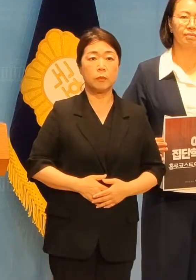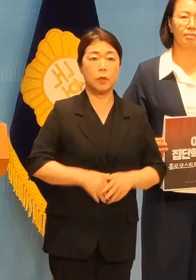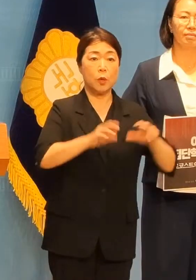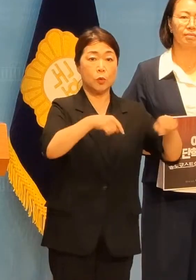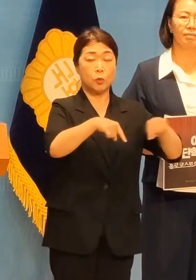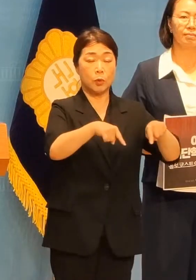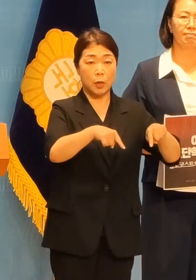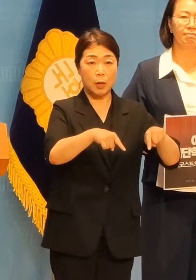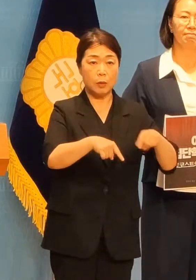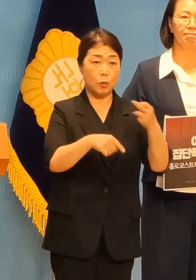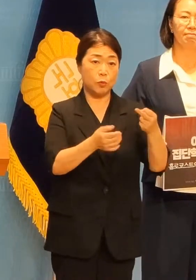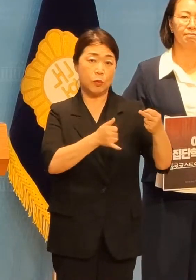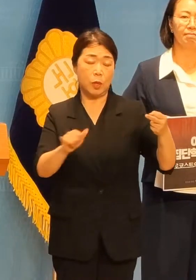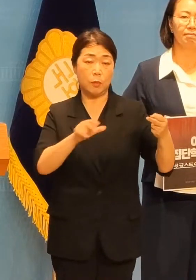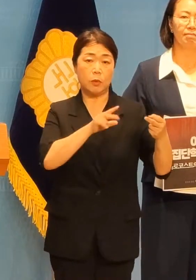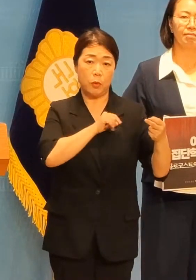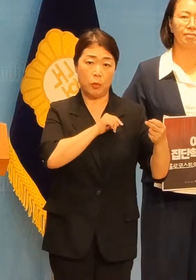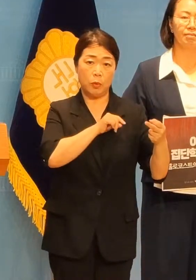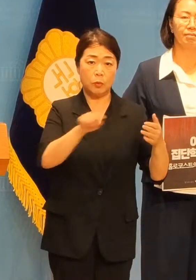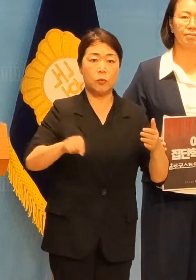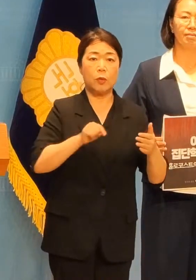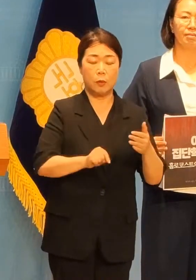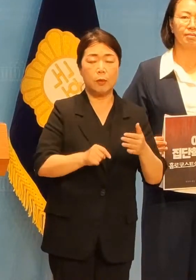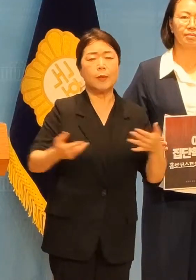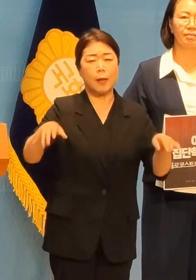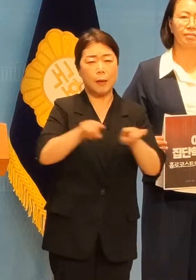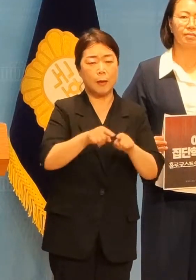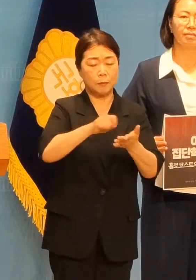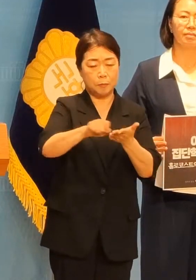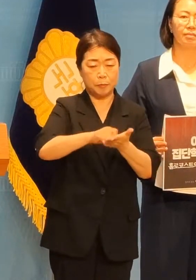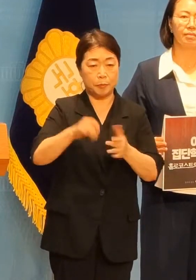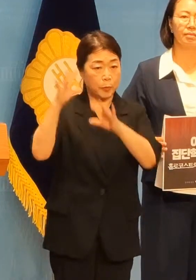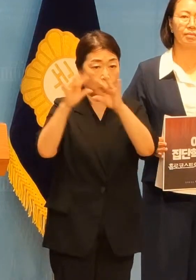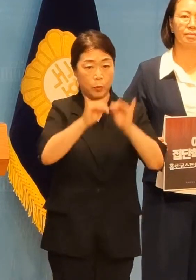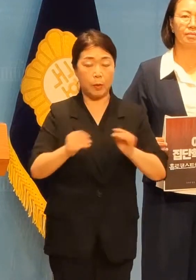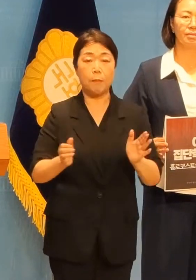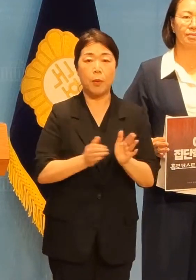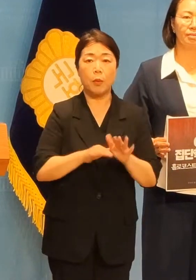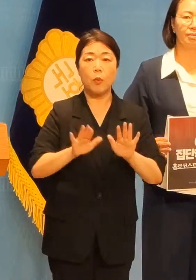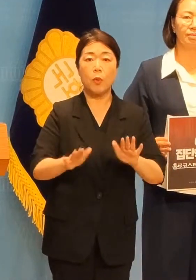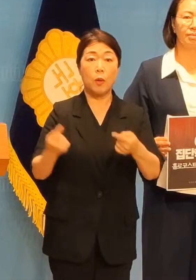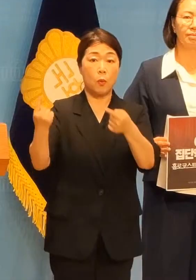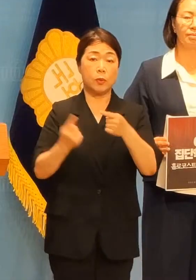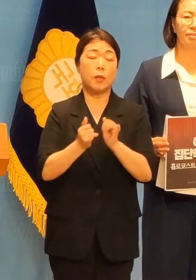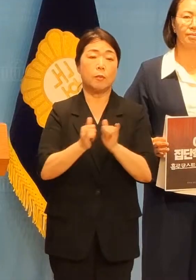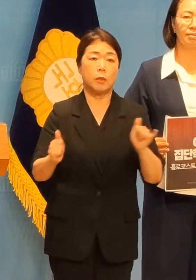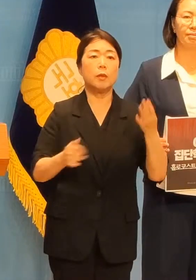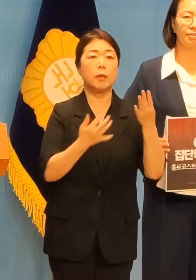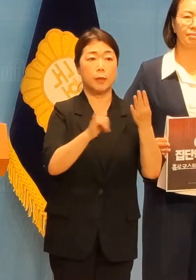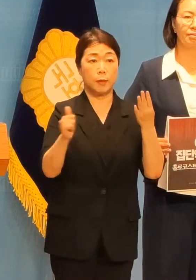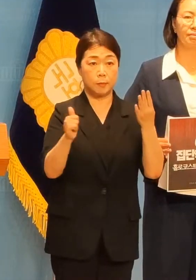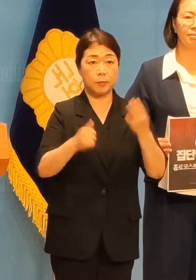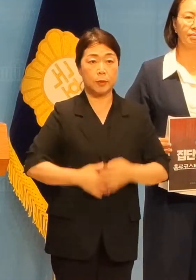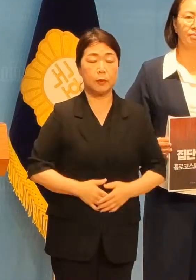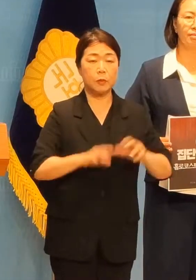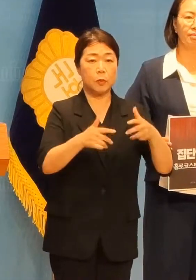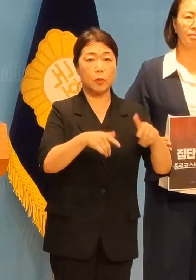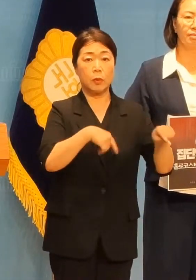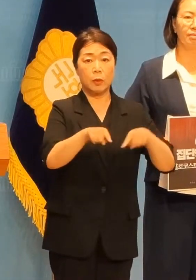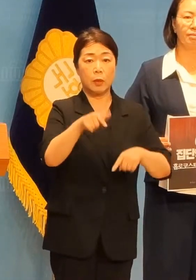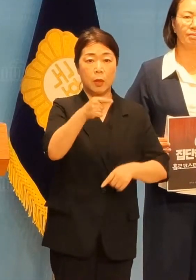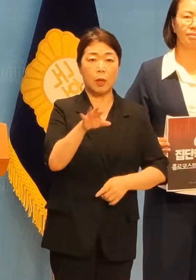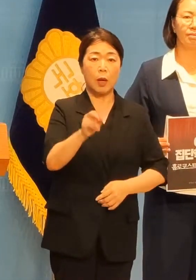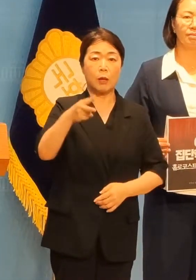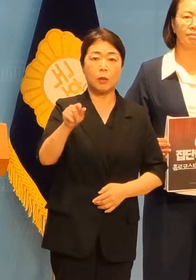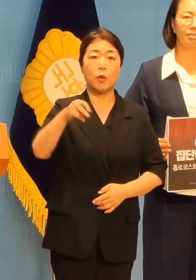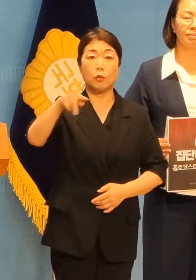조국혁신당 12명의 국회의원들이 다 연명을 했고요. 여기 오신 분은 4분이십니다. 조국혁신당 강경숙